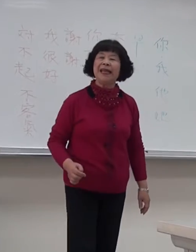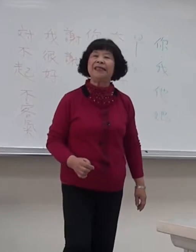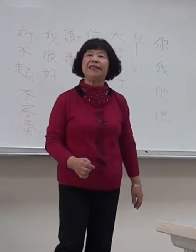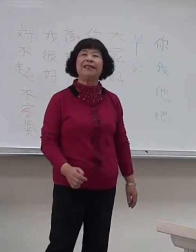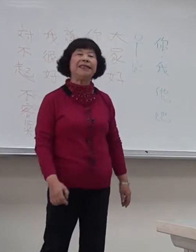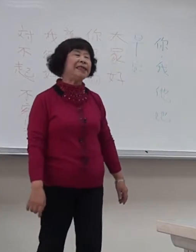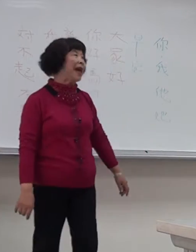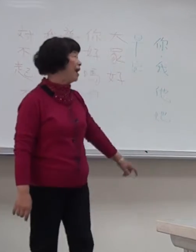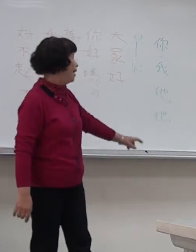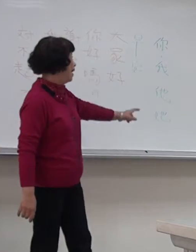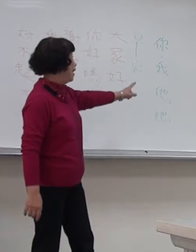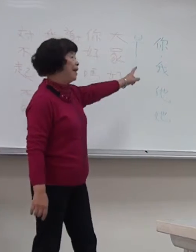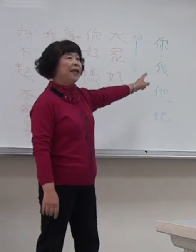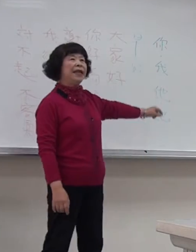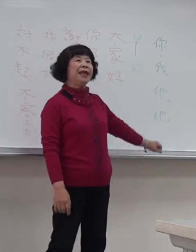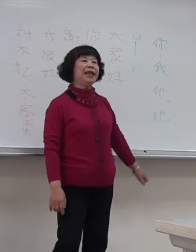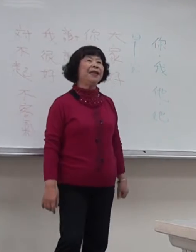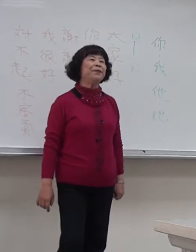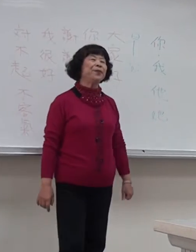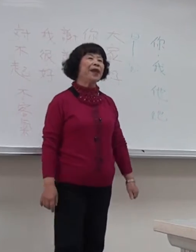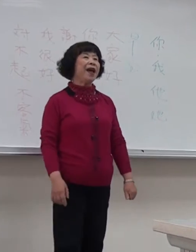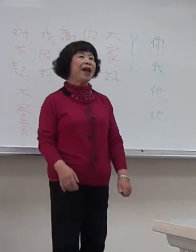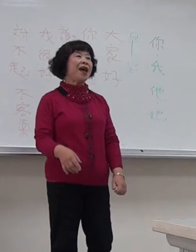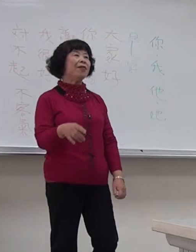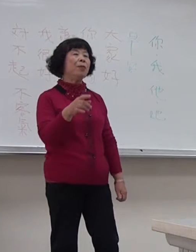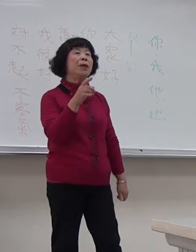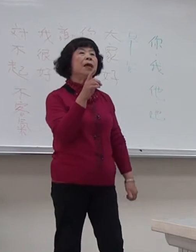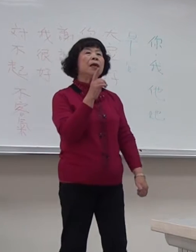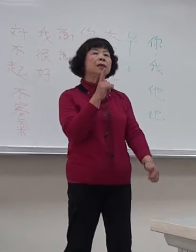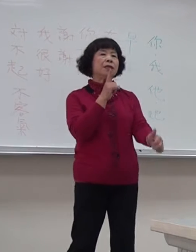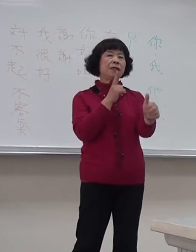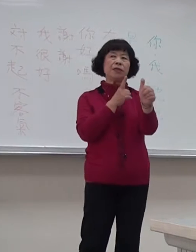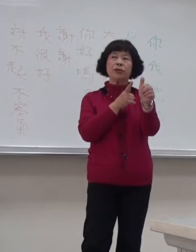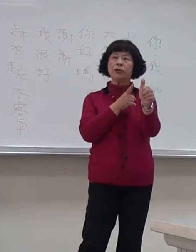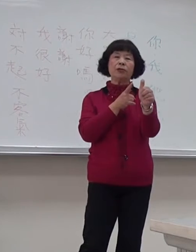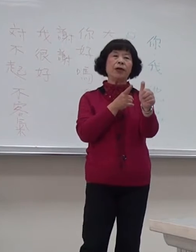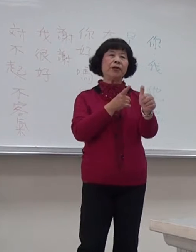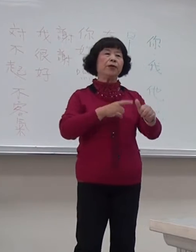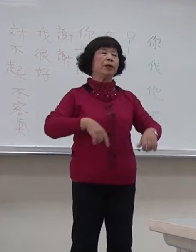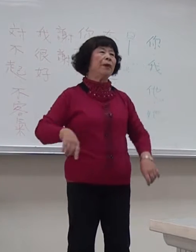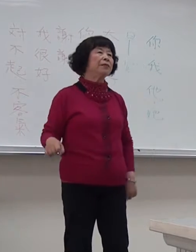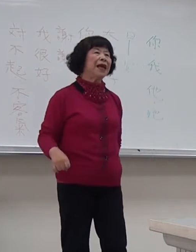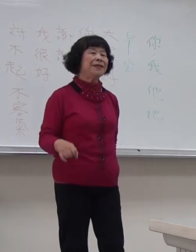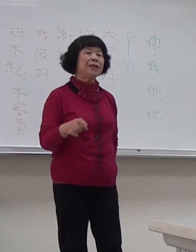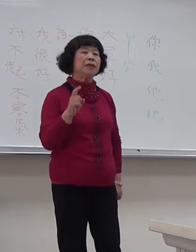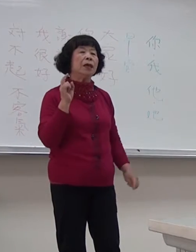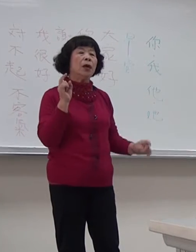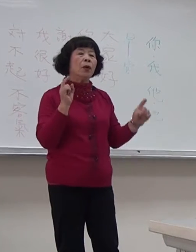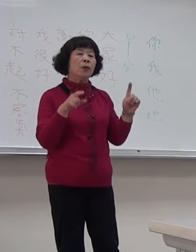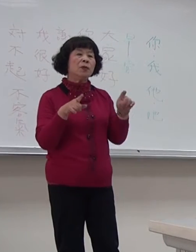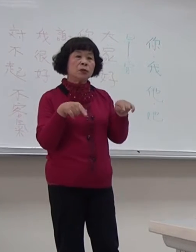再练习一下。你，我们其实有时候都很有礼貌，但是我们如果